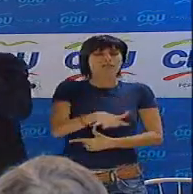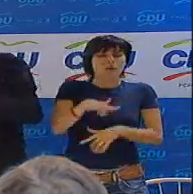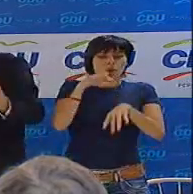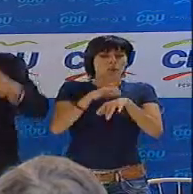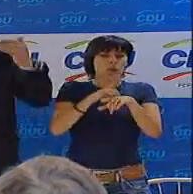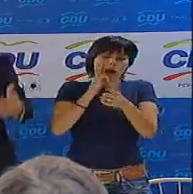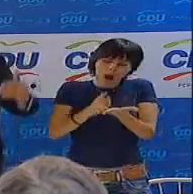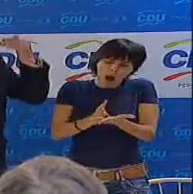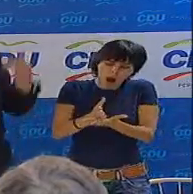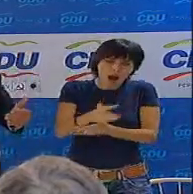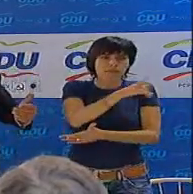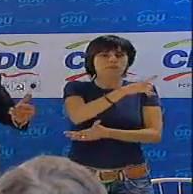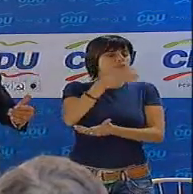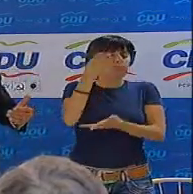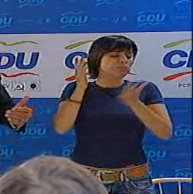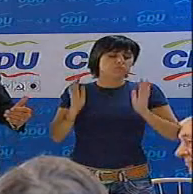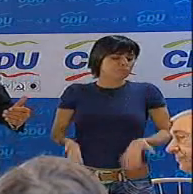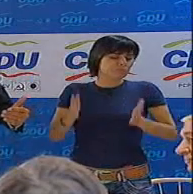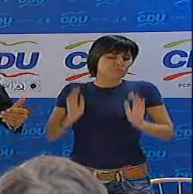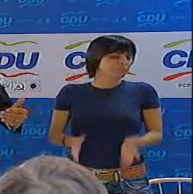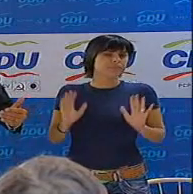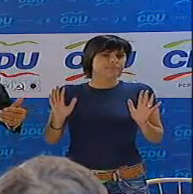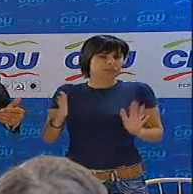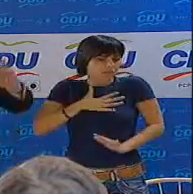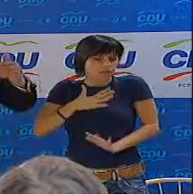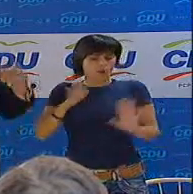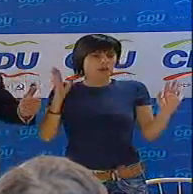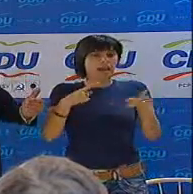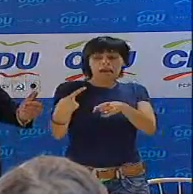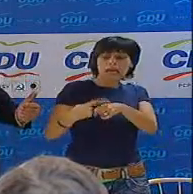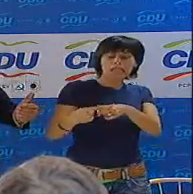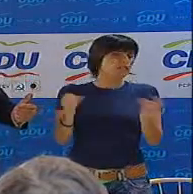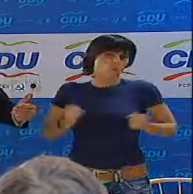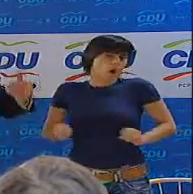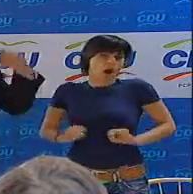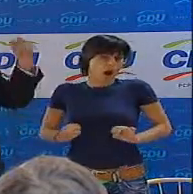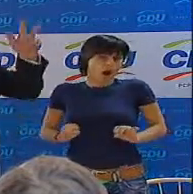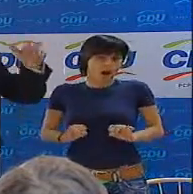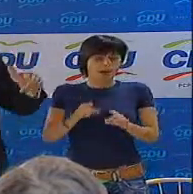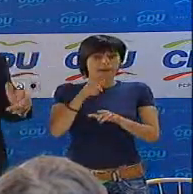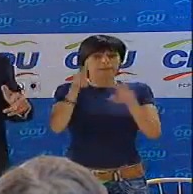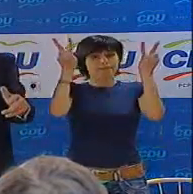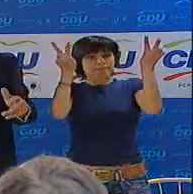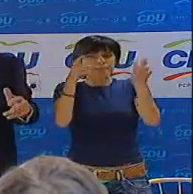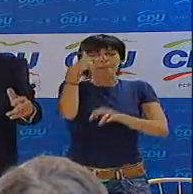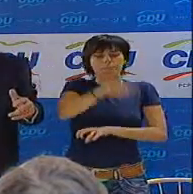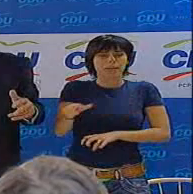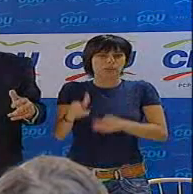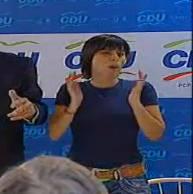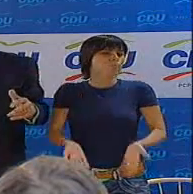doença prolongada, eles não querem. Não estão interessados nesses clientes, entre